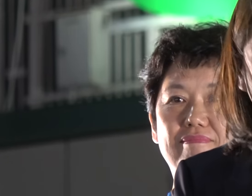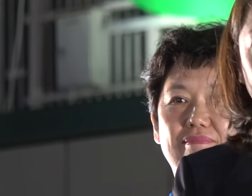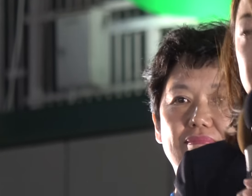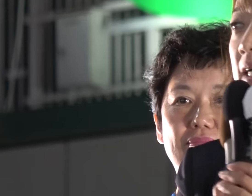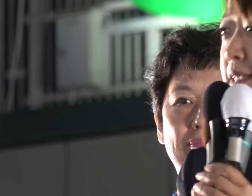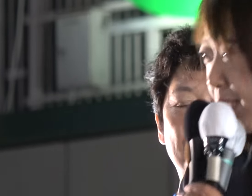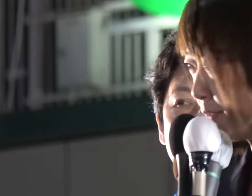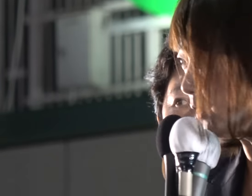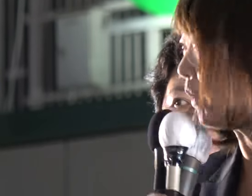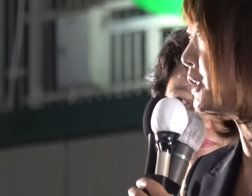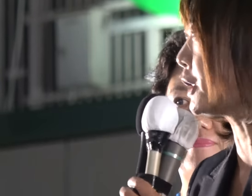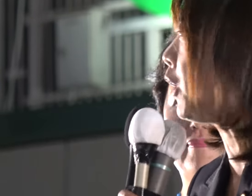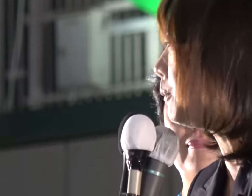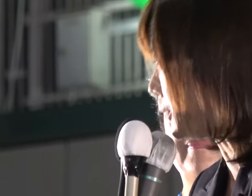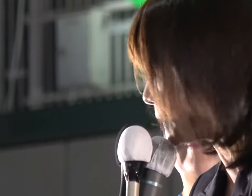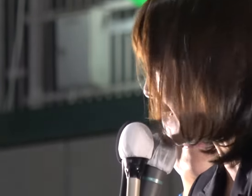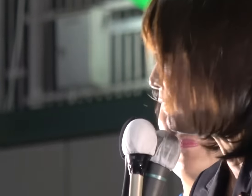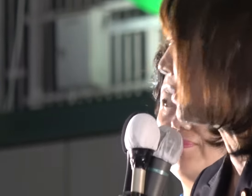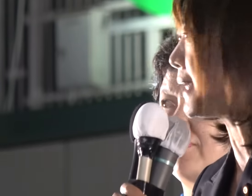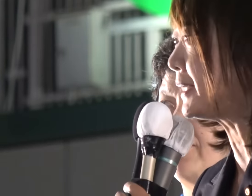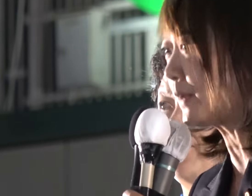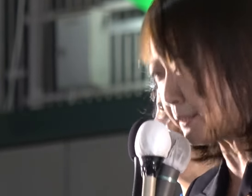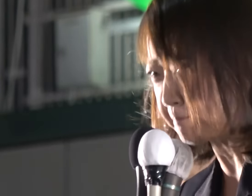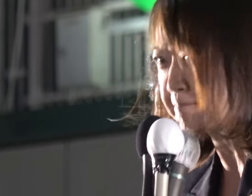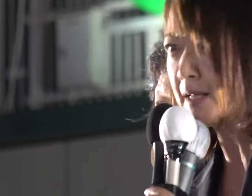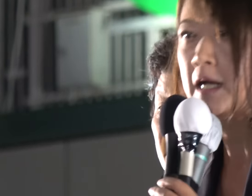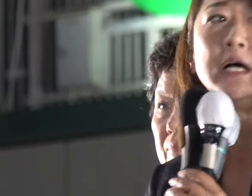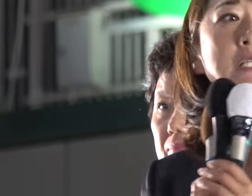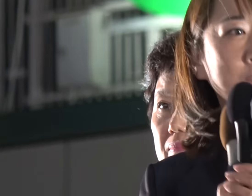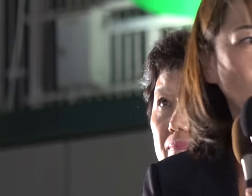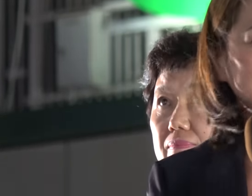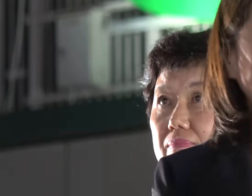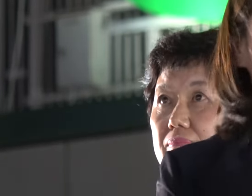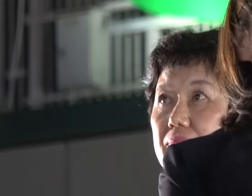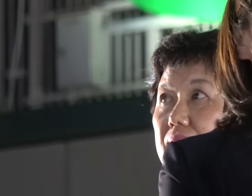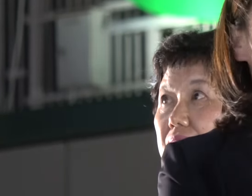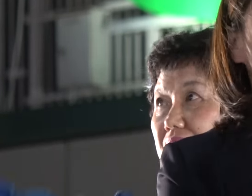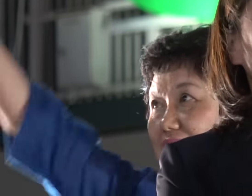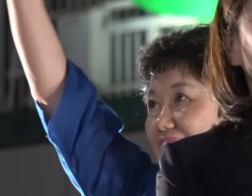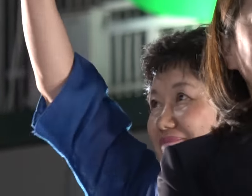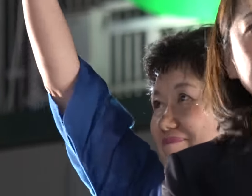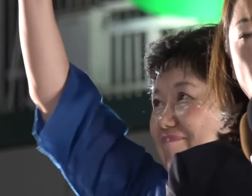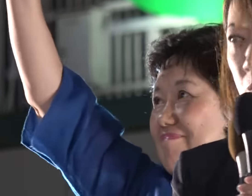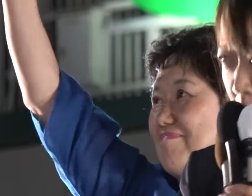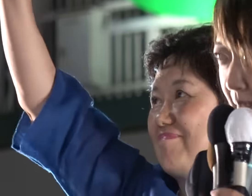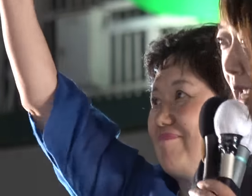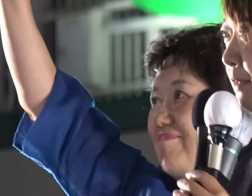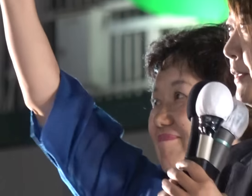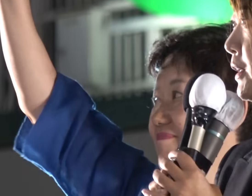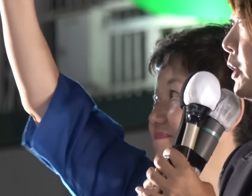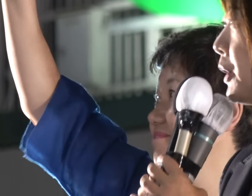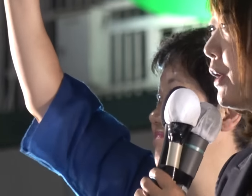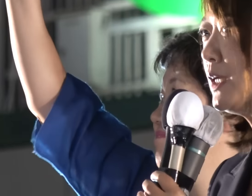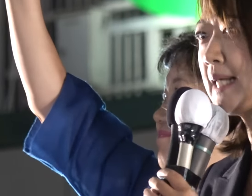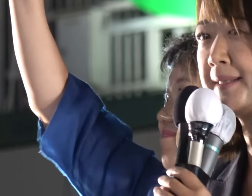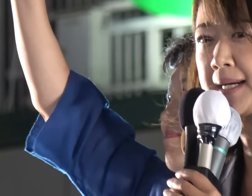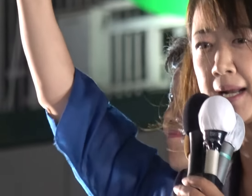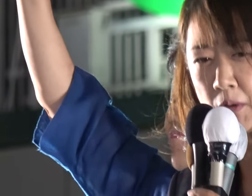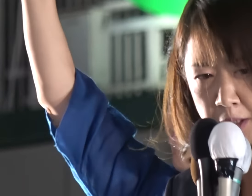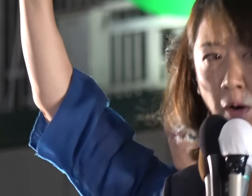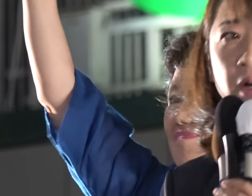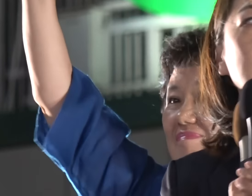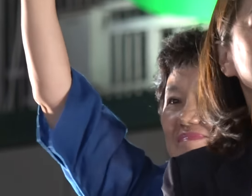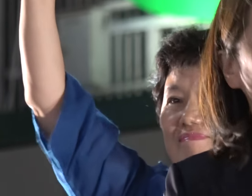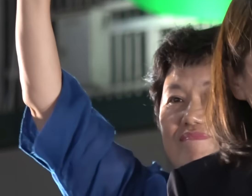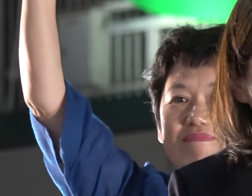携をして真の地方分権をやり遂げる、そうした覚悟を持っている鳥越さんだ